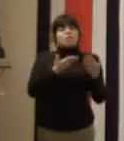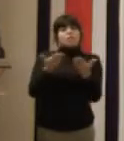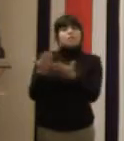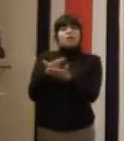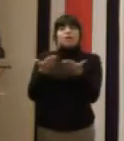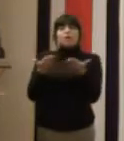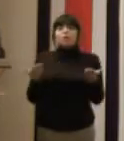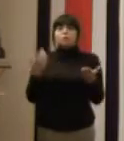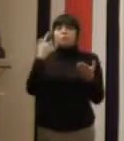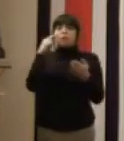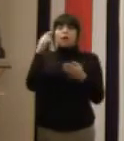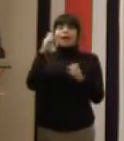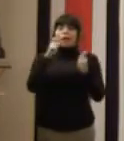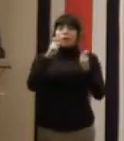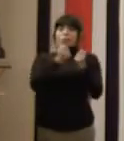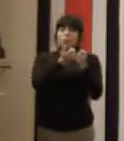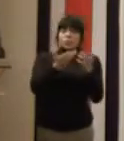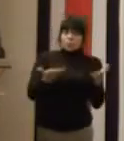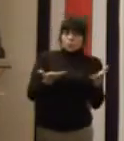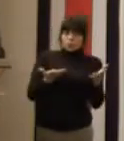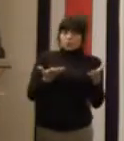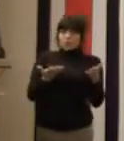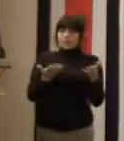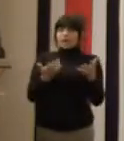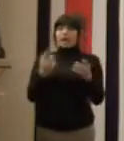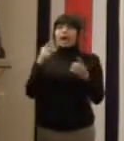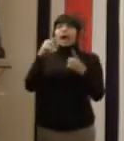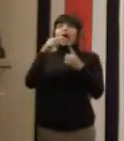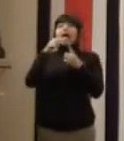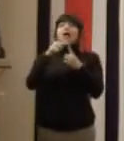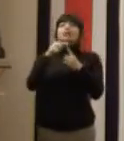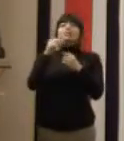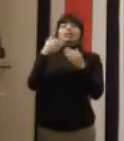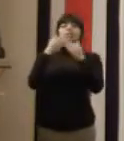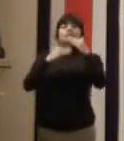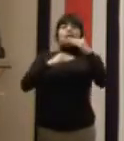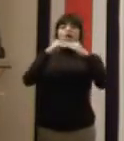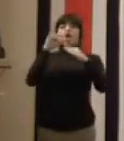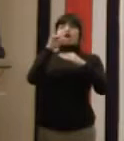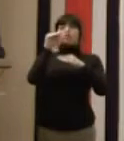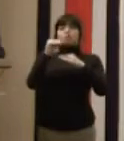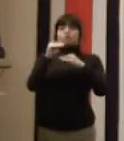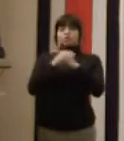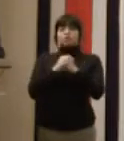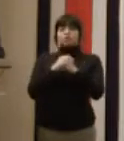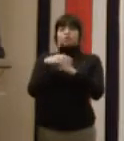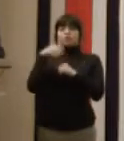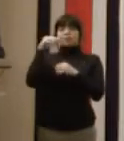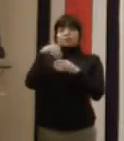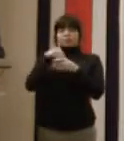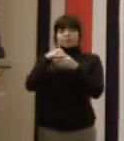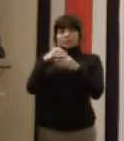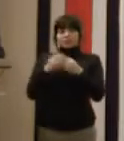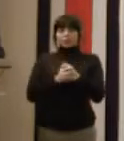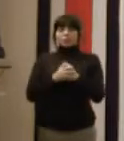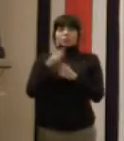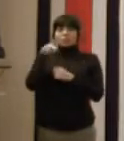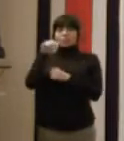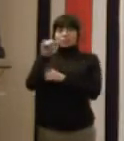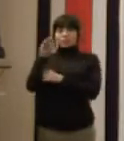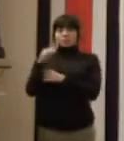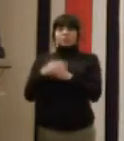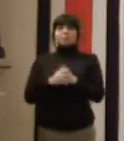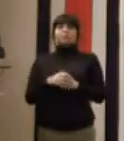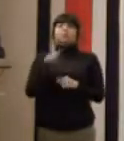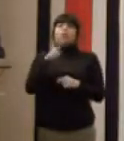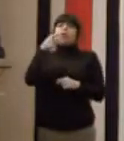recursos a la educación pública hasta llegarla al 8% del Producto Interno Bruto, que es una obligación